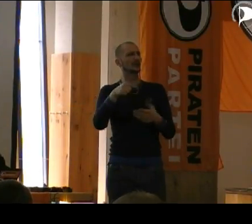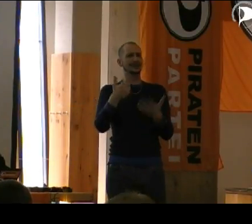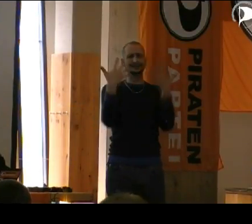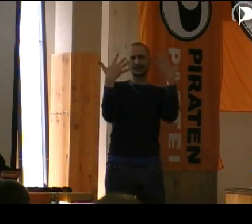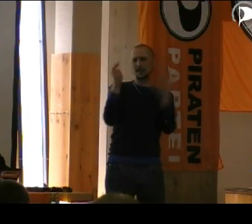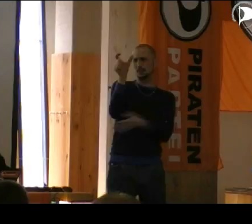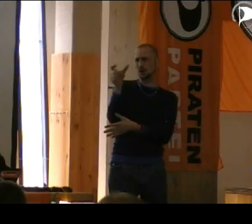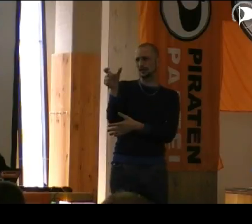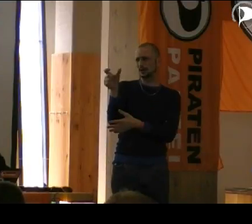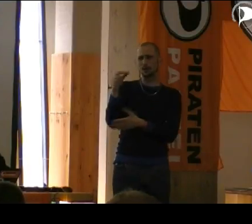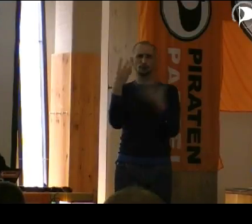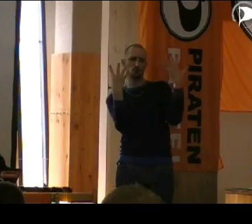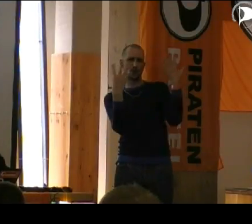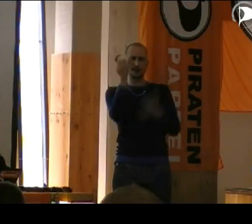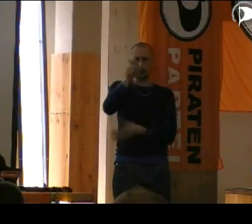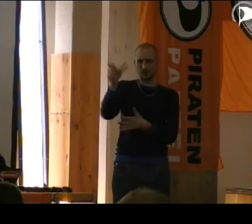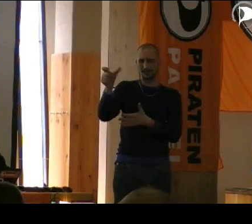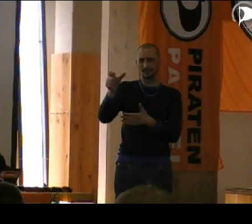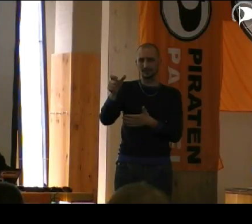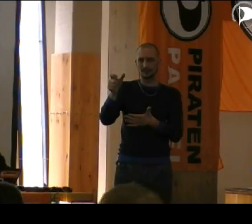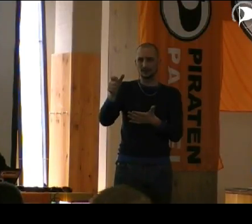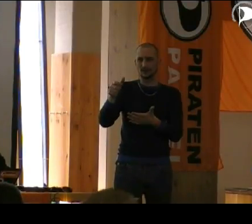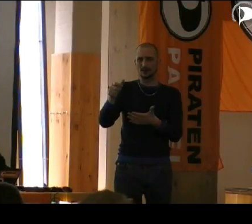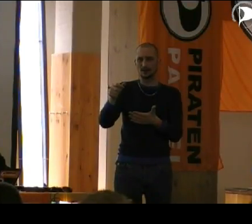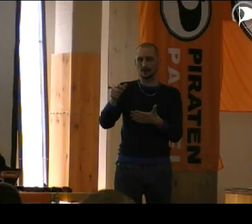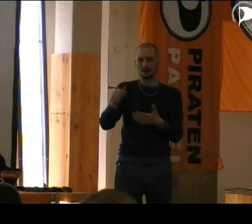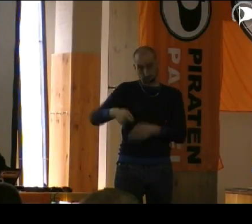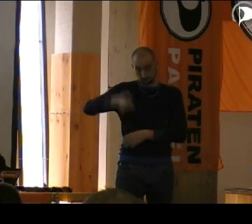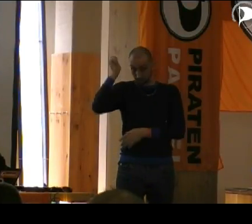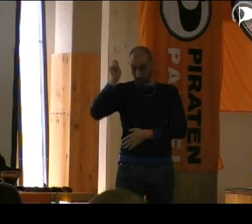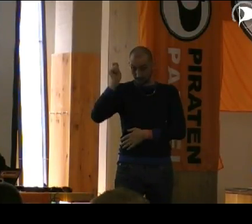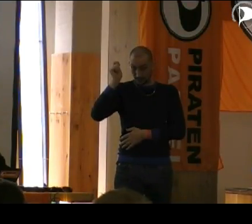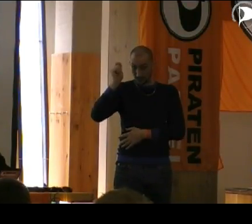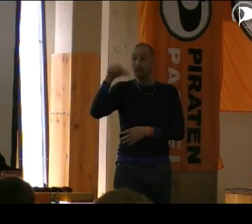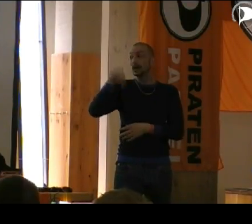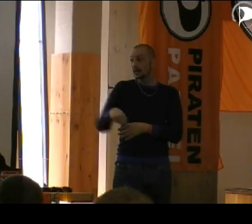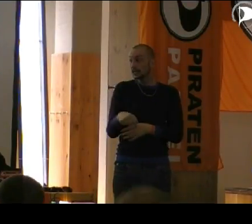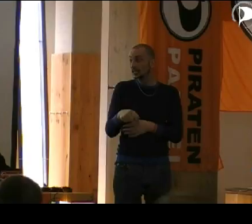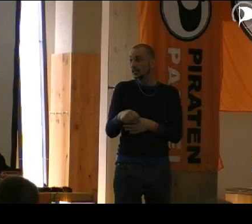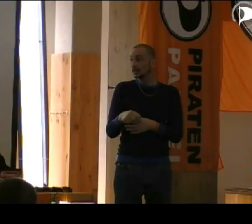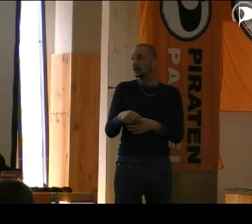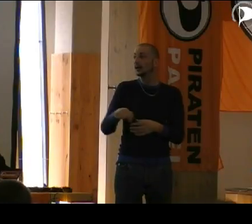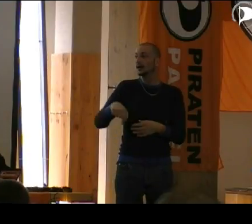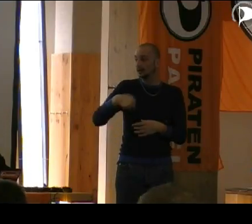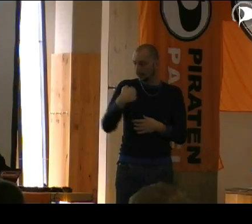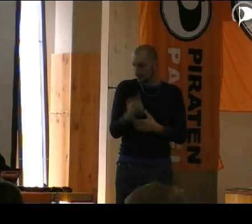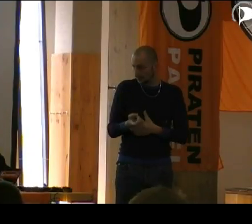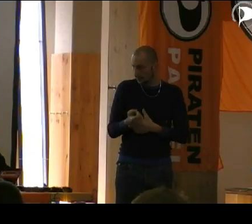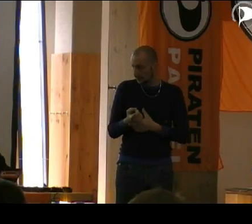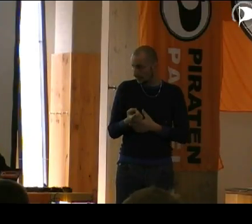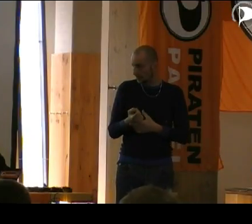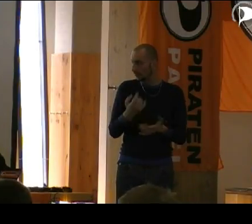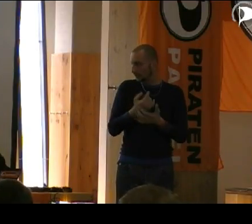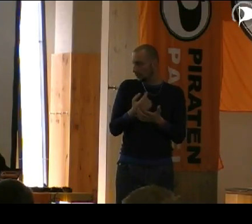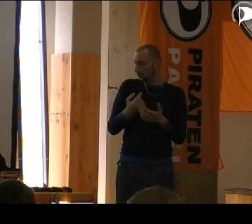leute nach wie vor dass neun leute als achter der akkreditierten wie würdest du sagen